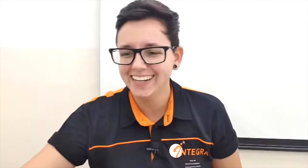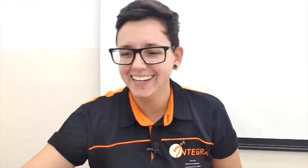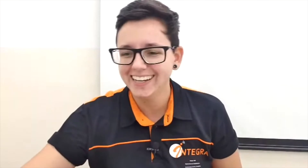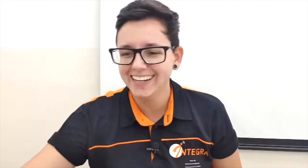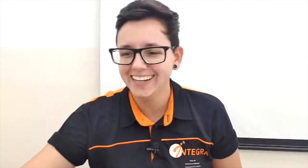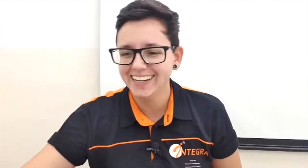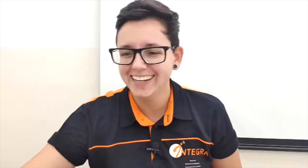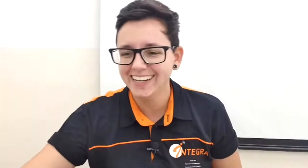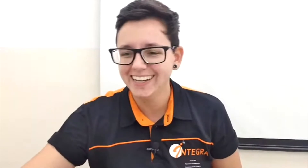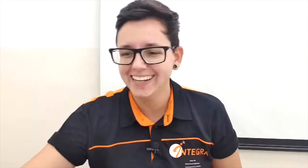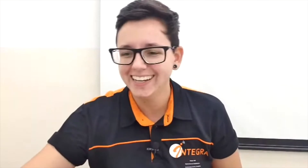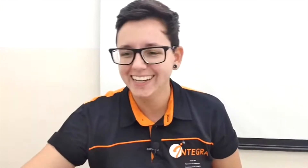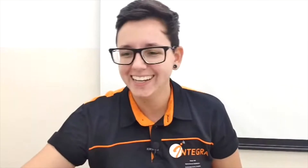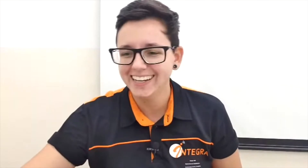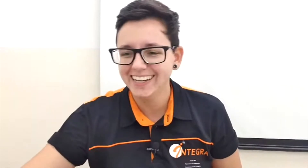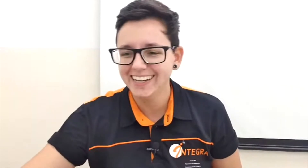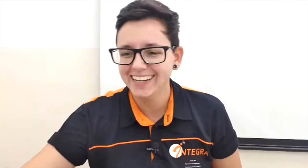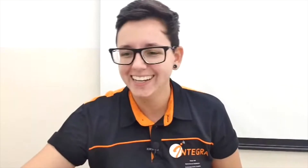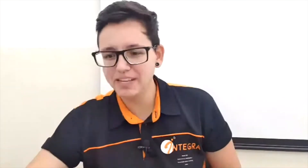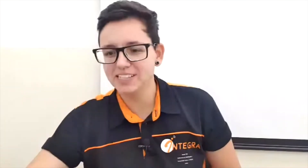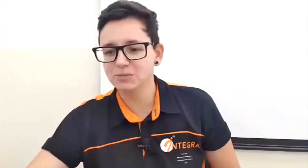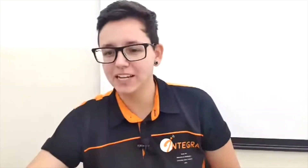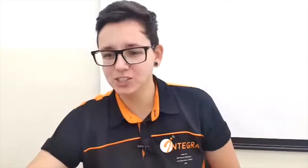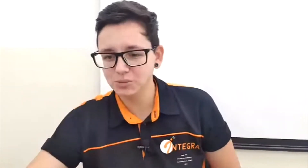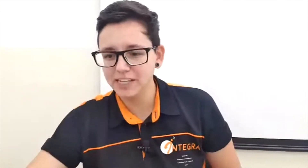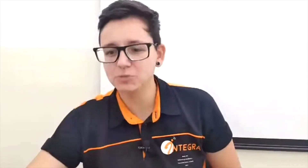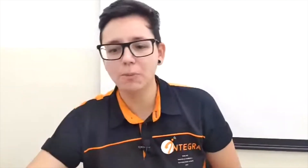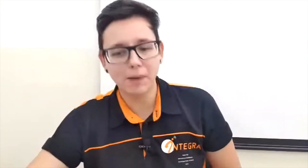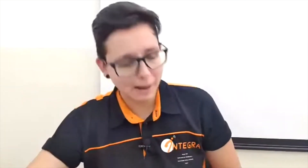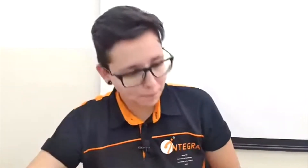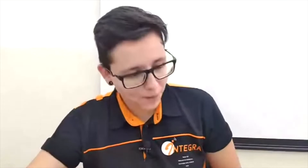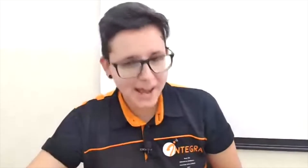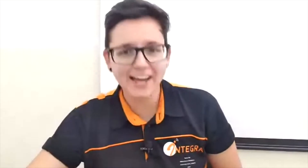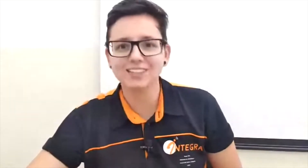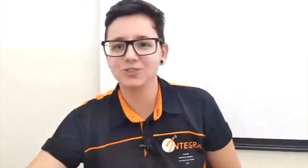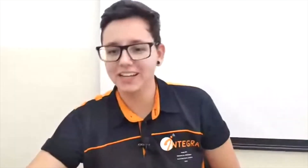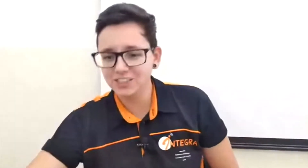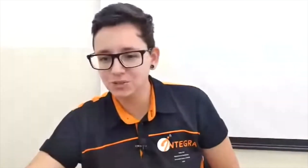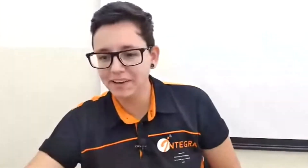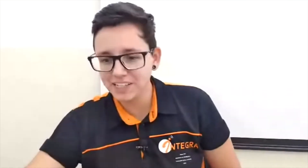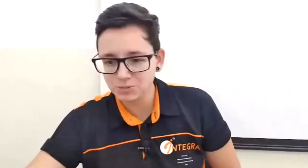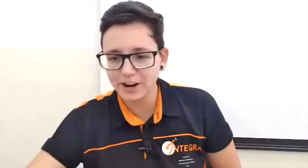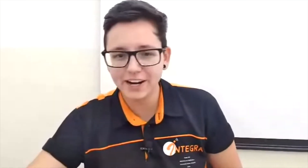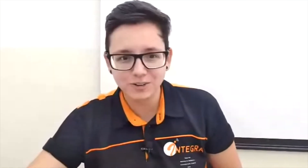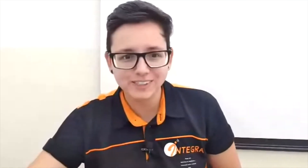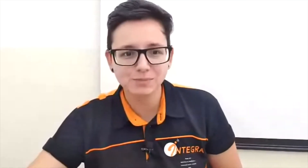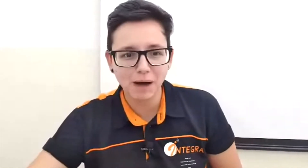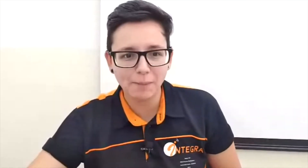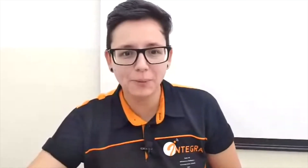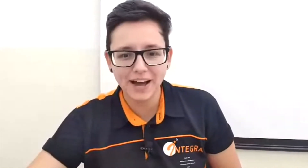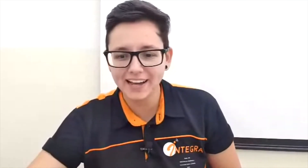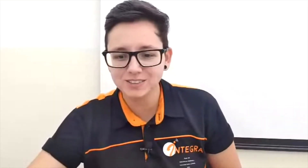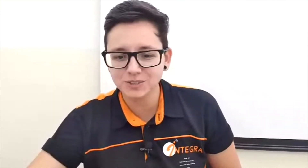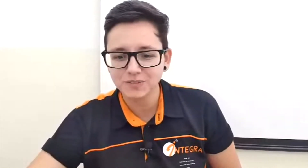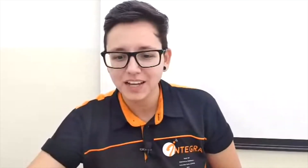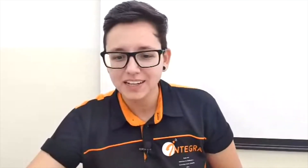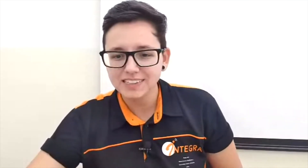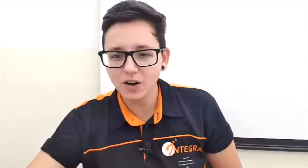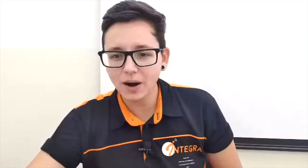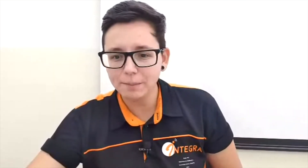Vamos lá. Sinceridade na lata mesmo, é isso mesmo. Papo reto, é isso mesmo, Hércules, papo reto. Então, ó,